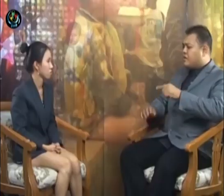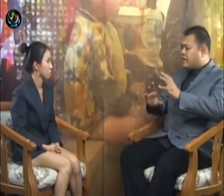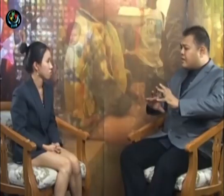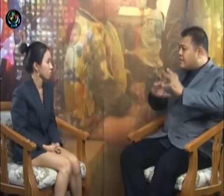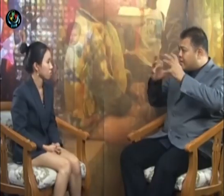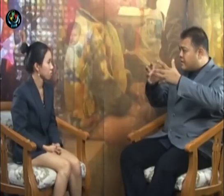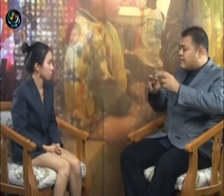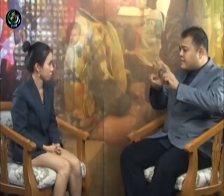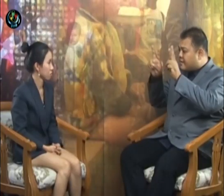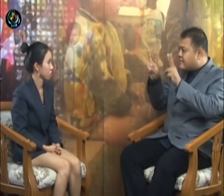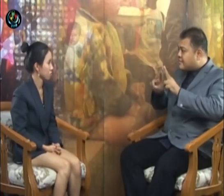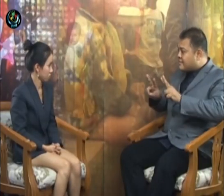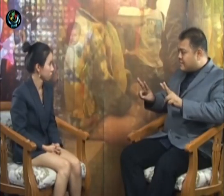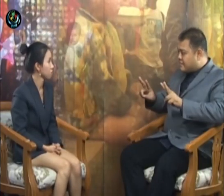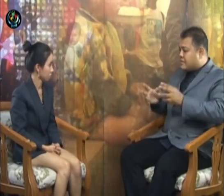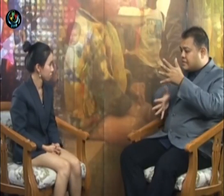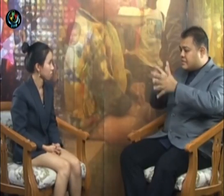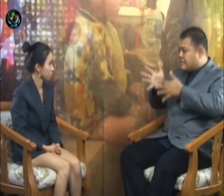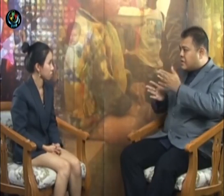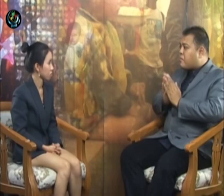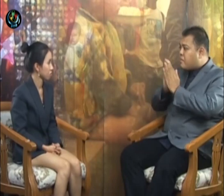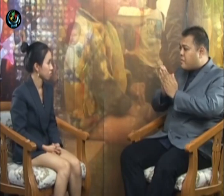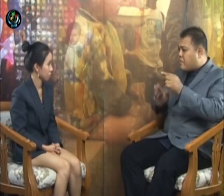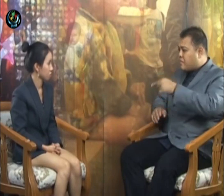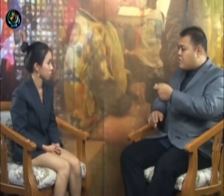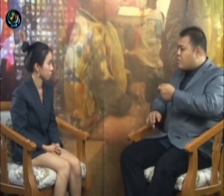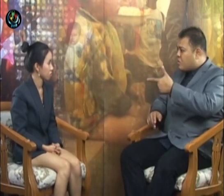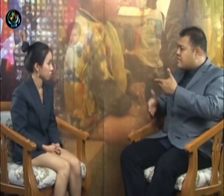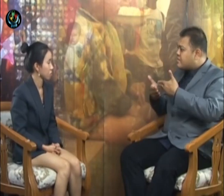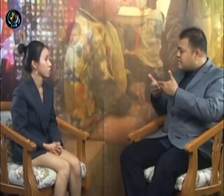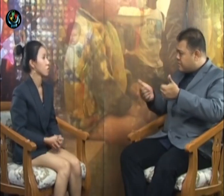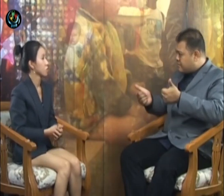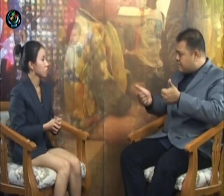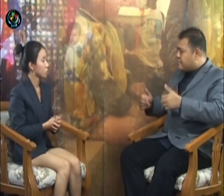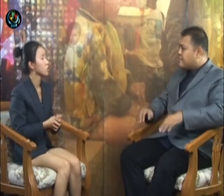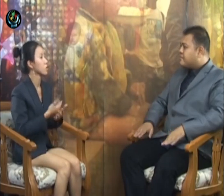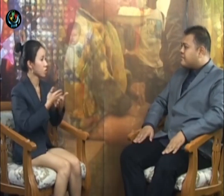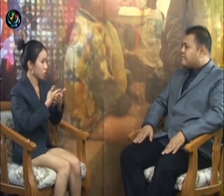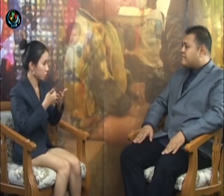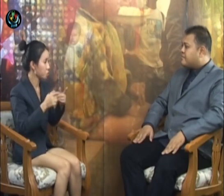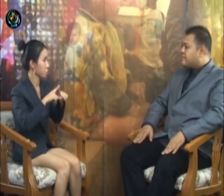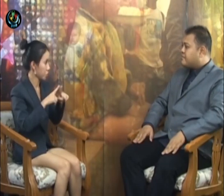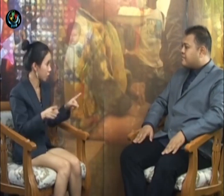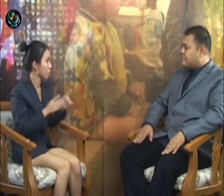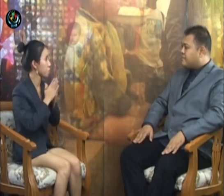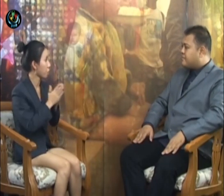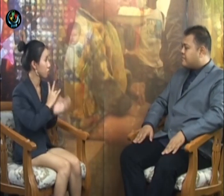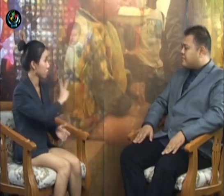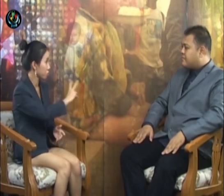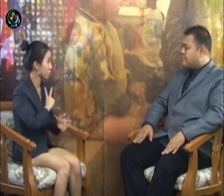နိုင်ငံတကာမှာအသုံးပြုနေတဲ့ international sign language ကိုမြန်မာပြည်မှာအသုံးပြုလို့အဆင်ပြေနိုင်မလား အာဒါမျိုးကနားလည်သူအတွက်အဆင်